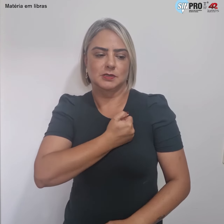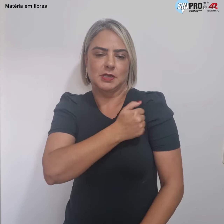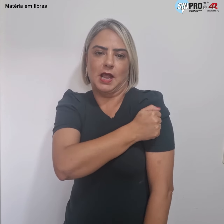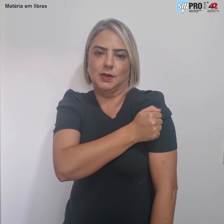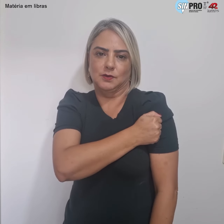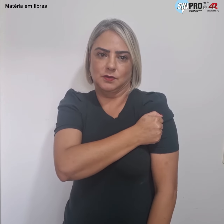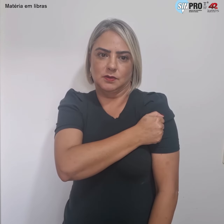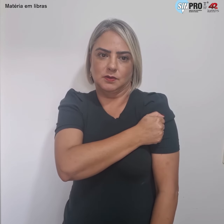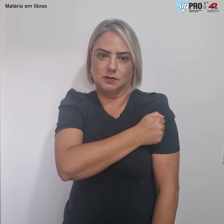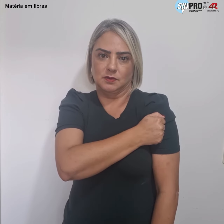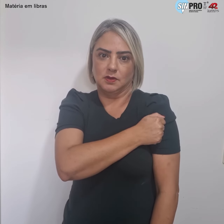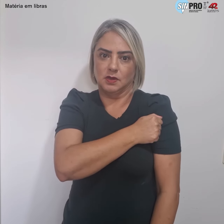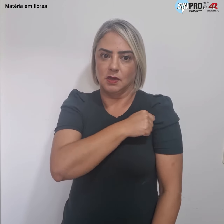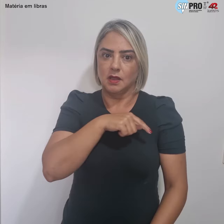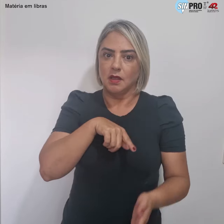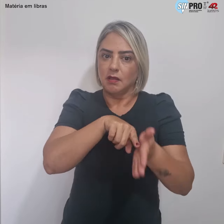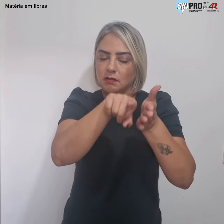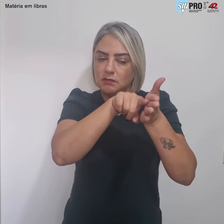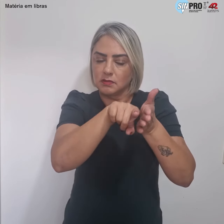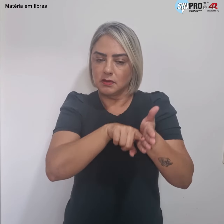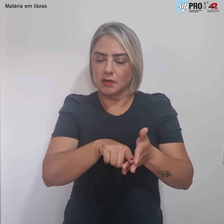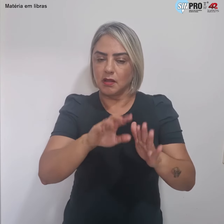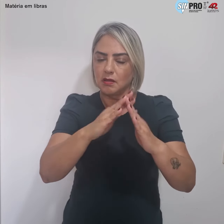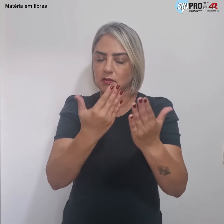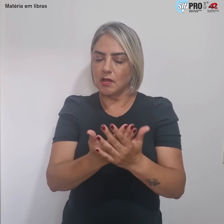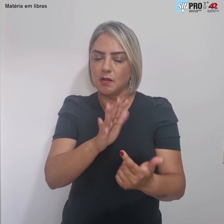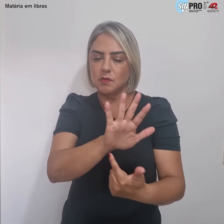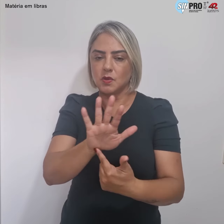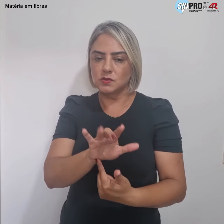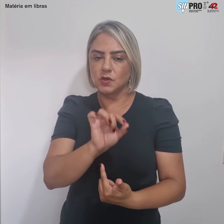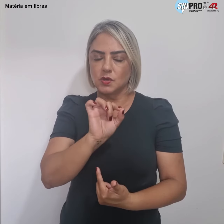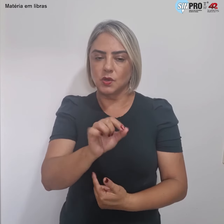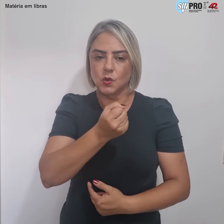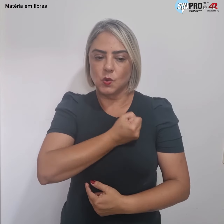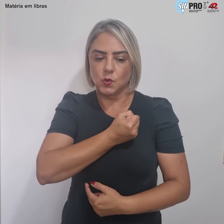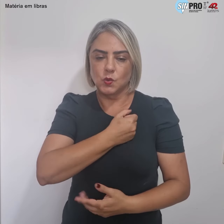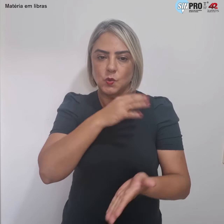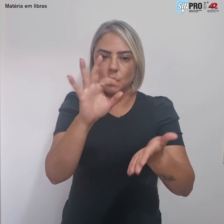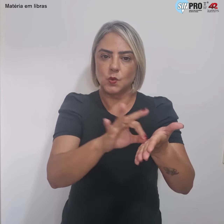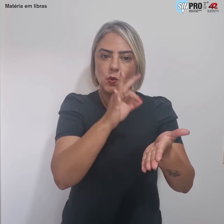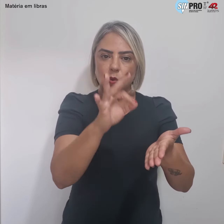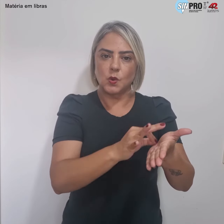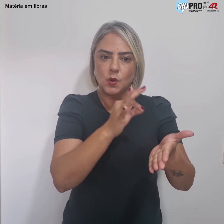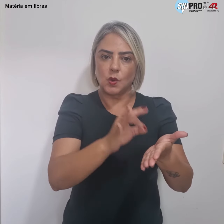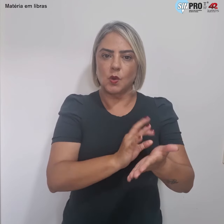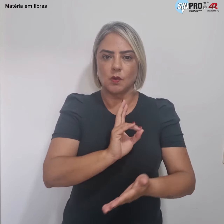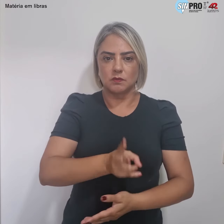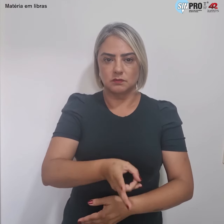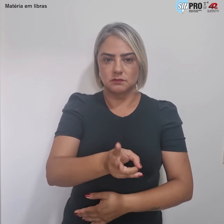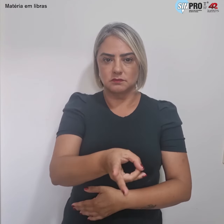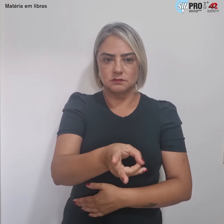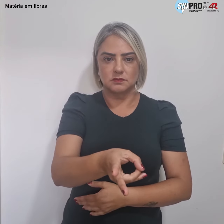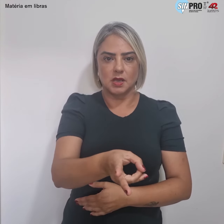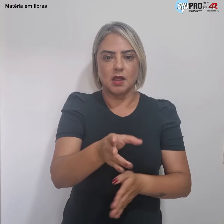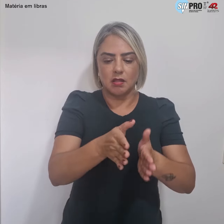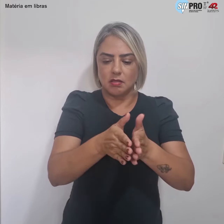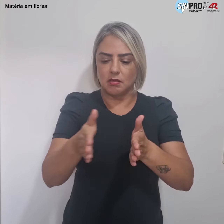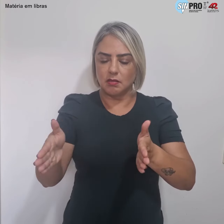de estudantes. O censo escolar mostrou, inclusive, que o número de matrículas se manteve, mesmo durante a